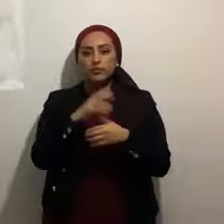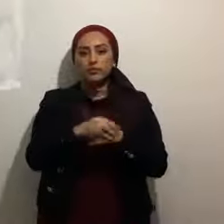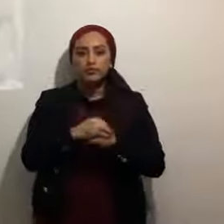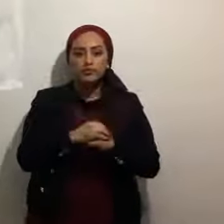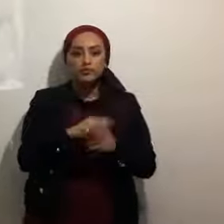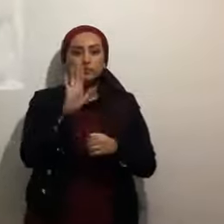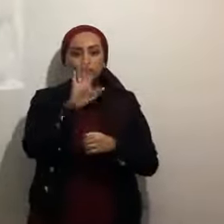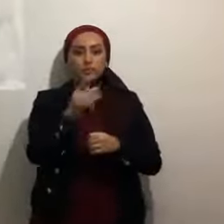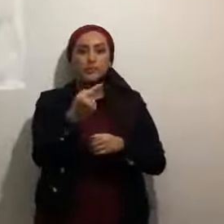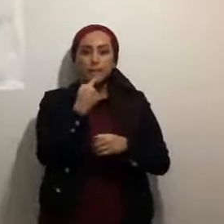dices.